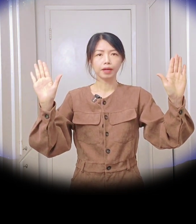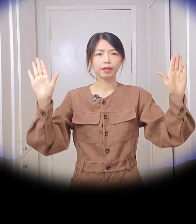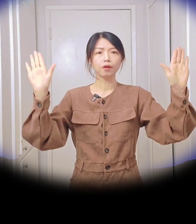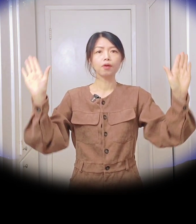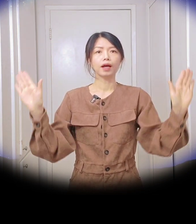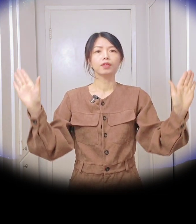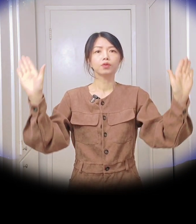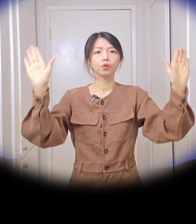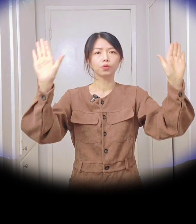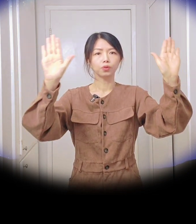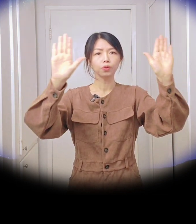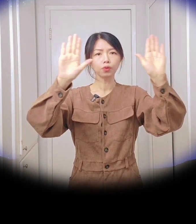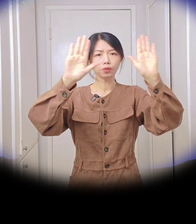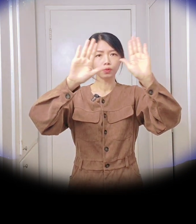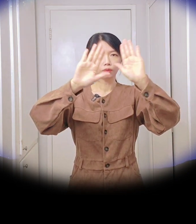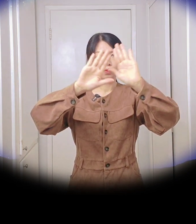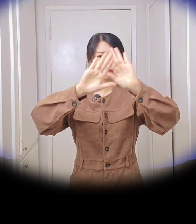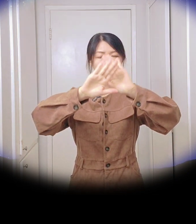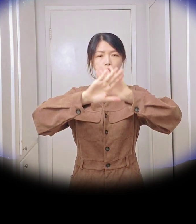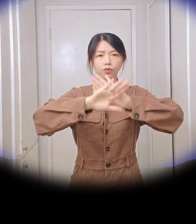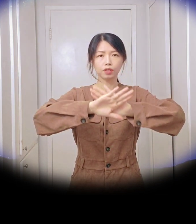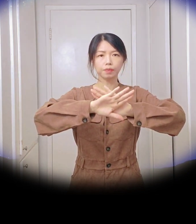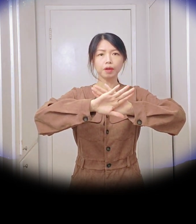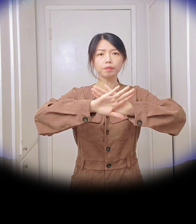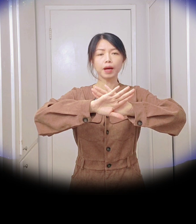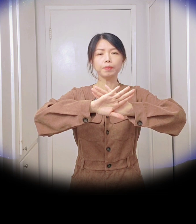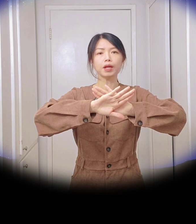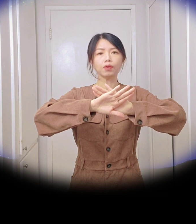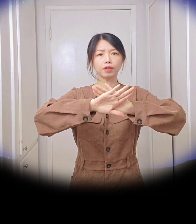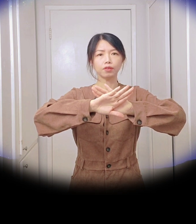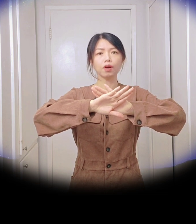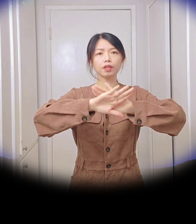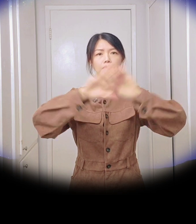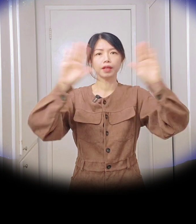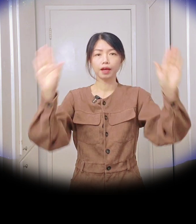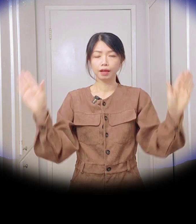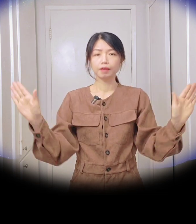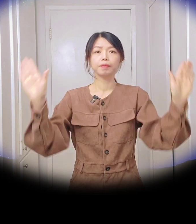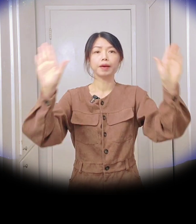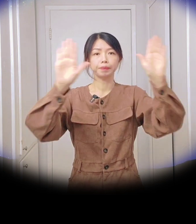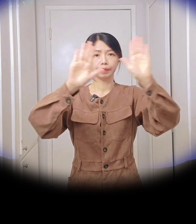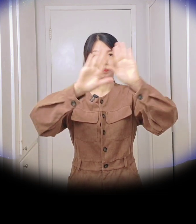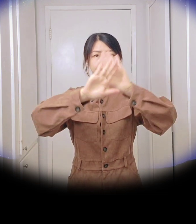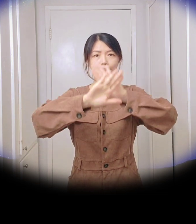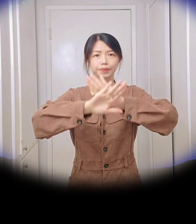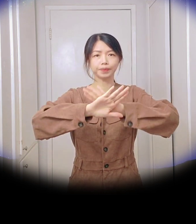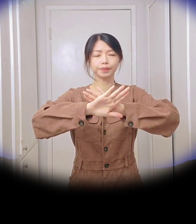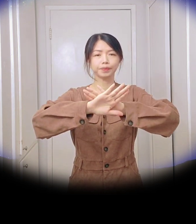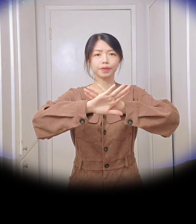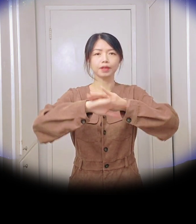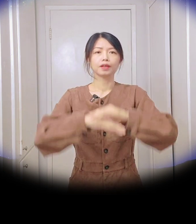이렇게 밖에서 안쪽으로 가려주시면 밤이라고 한 뒤의 수어가 됩니다. 밤.